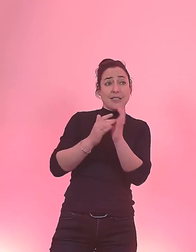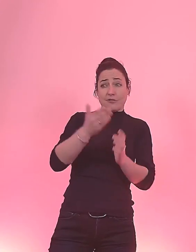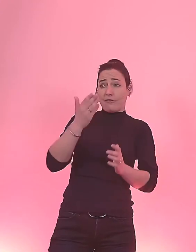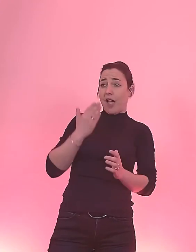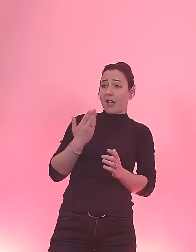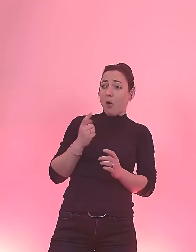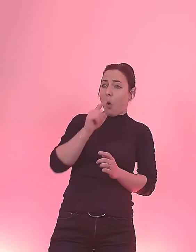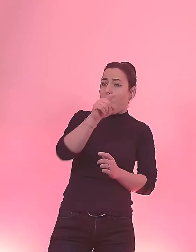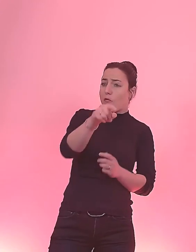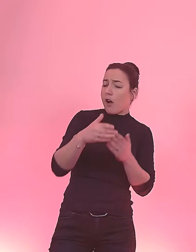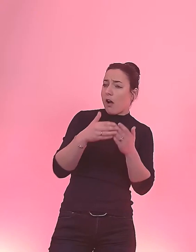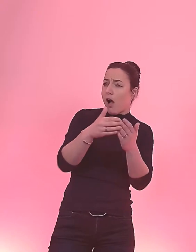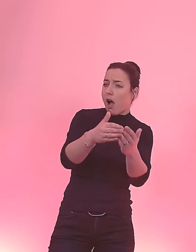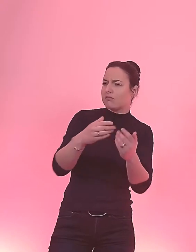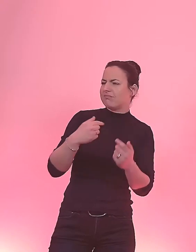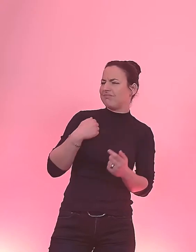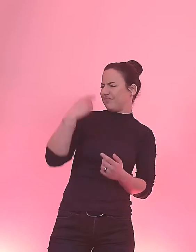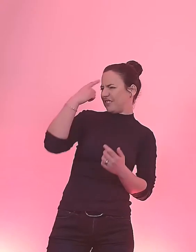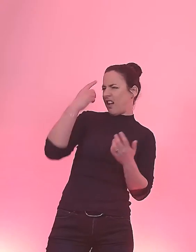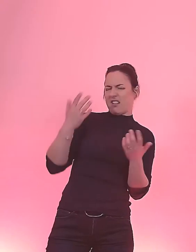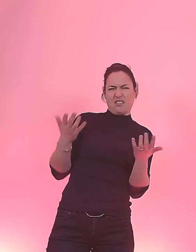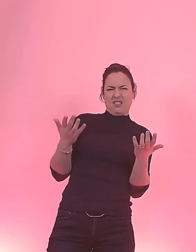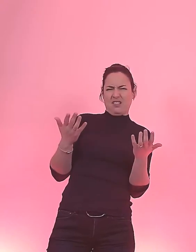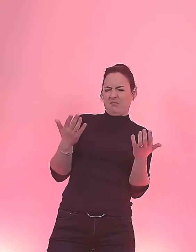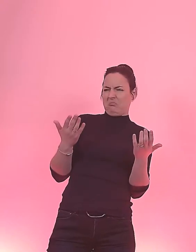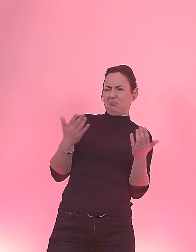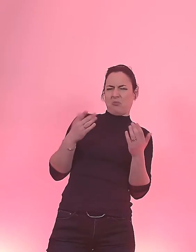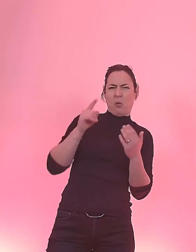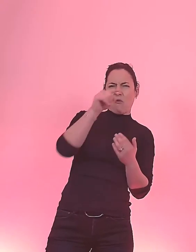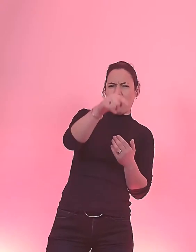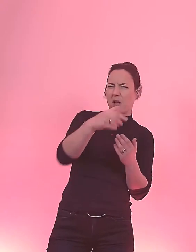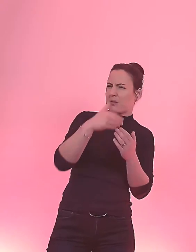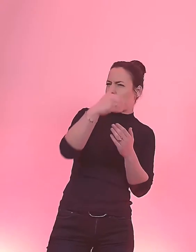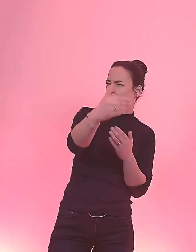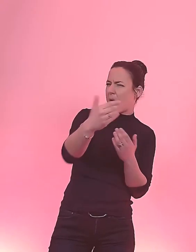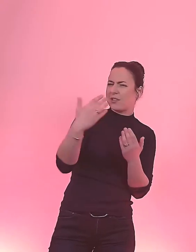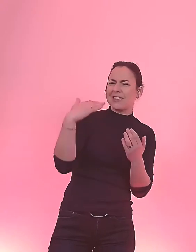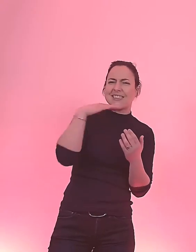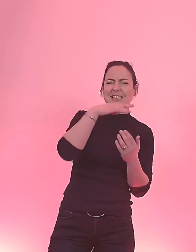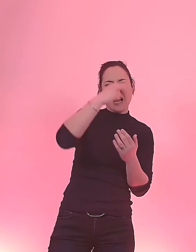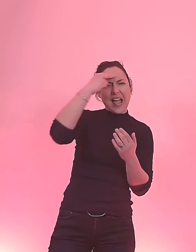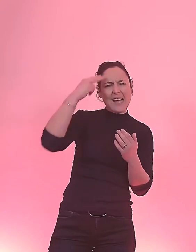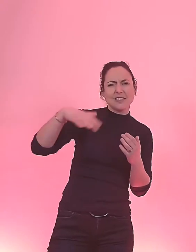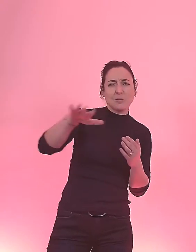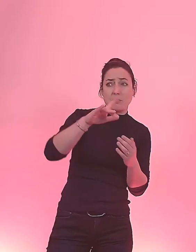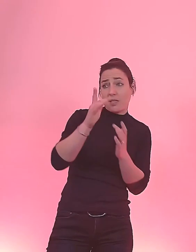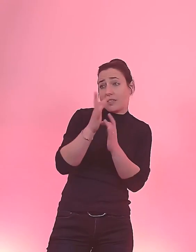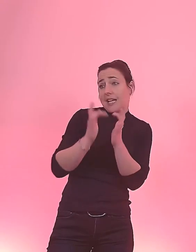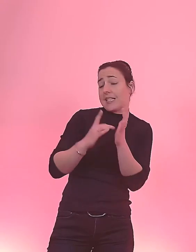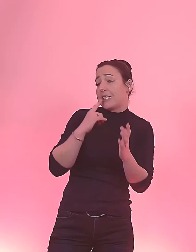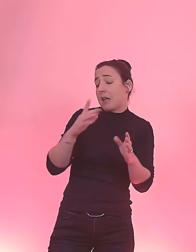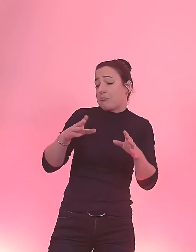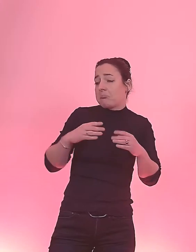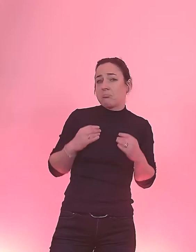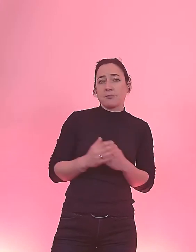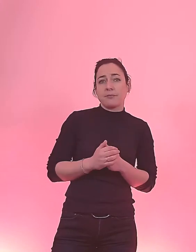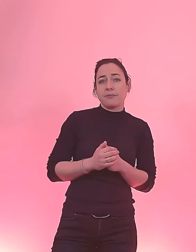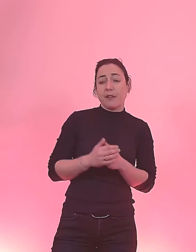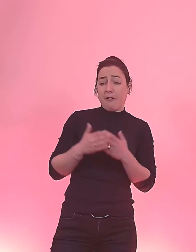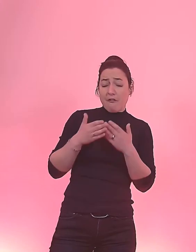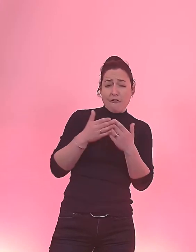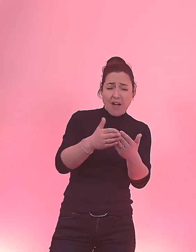hun naar de overkant dat is buiten is er al dus haydns gebied maar oké als jij ze zeggen en doen we dat toch ja ja vader dat is ons ding